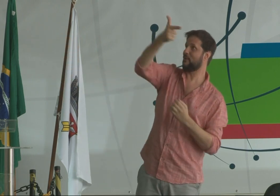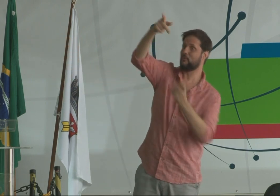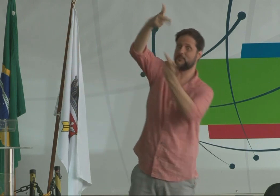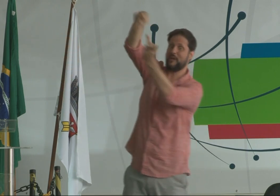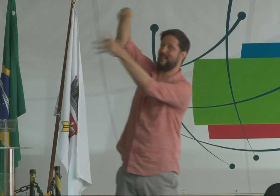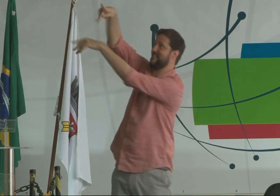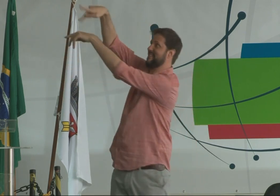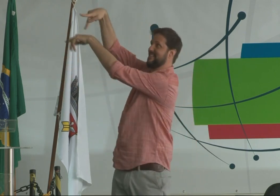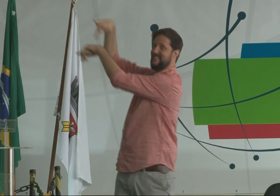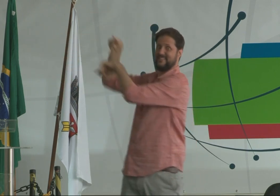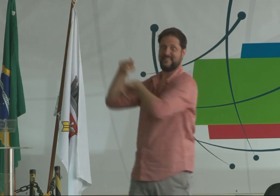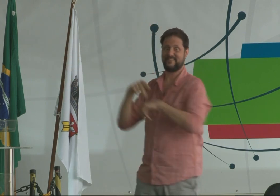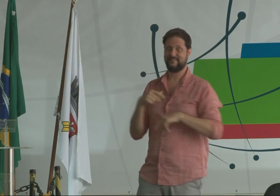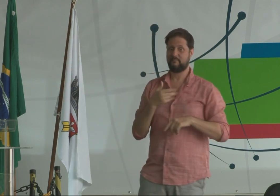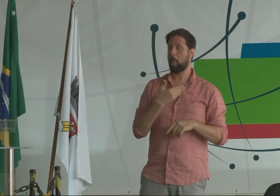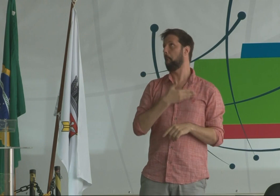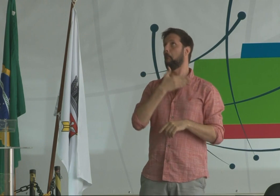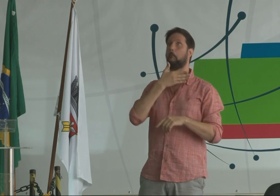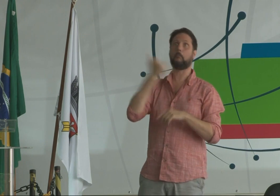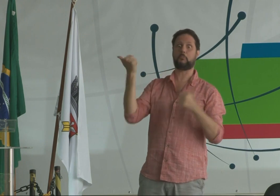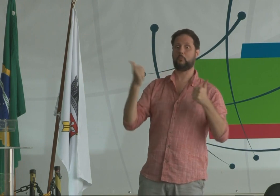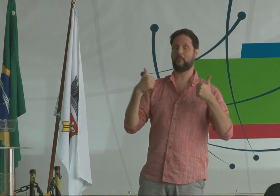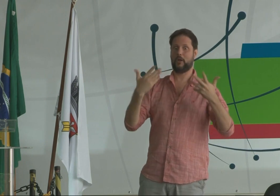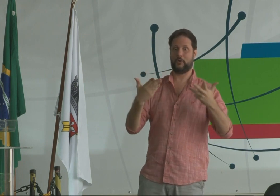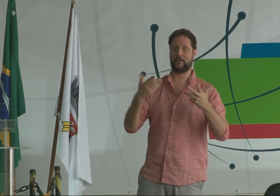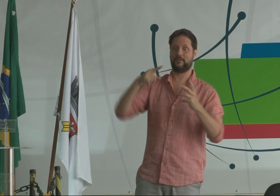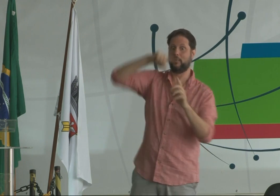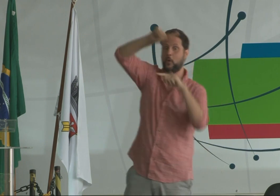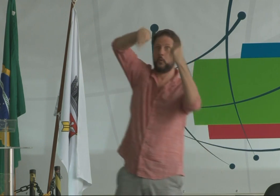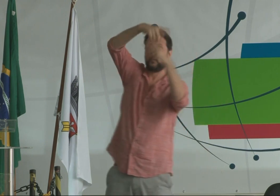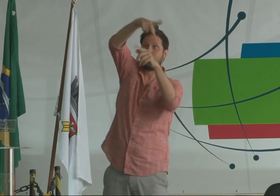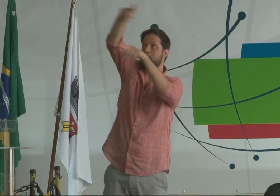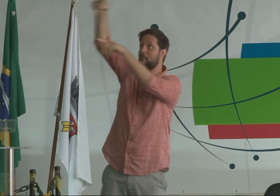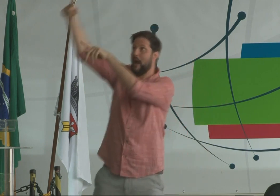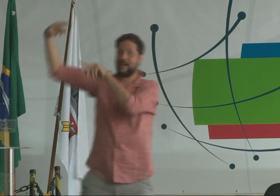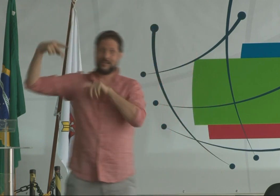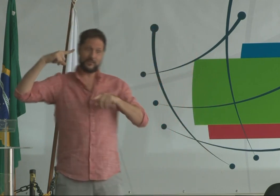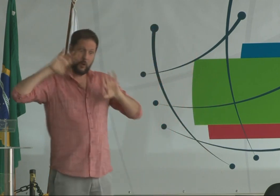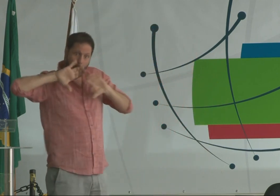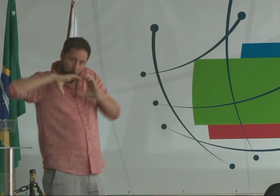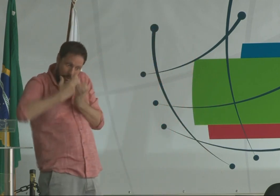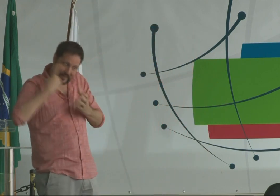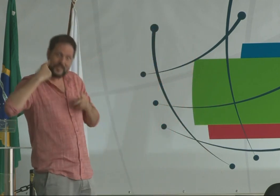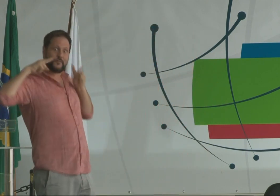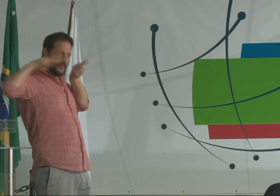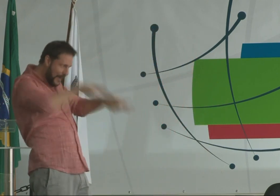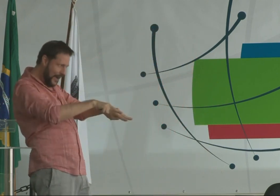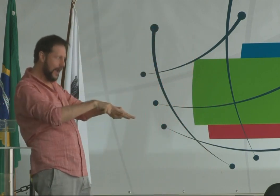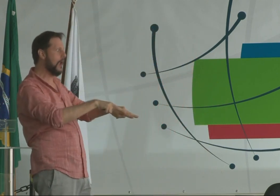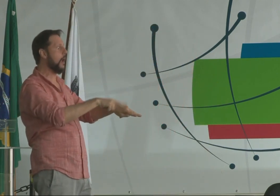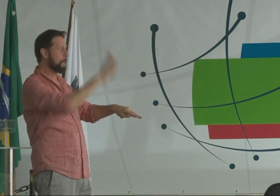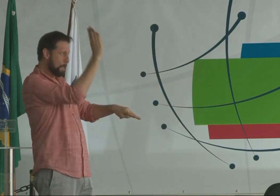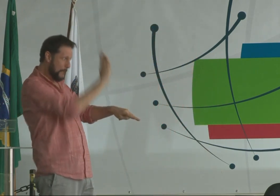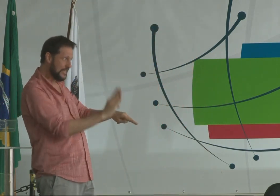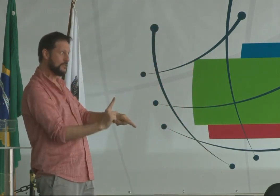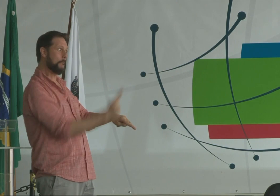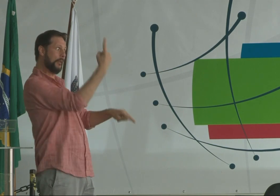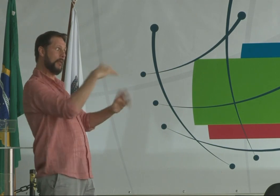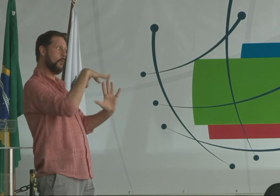aqui, mas eu também quero dizer que o Brasil está melhor nesse tipo que outros países. Cada um tem o seu próprio nível de desenvolvimento, mas eu percebo que a questão da